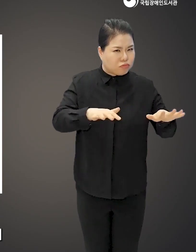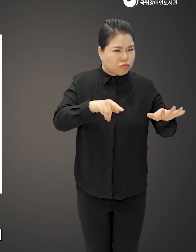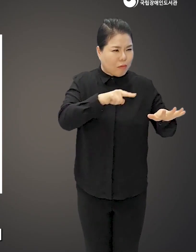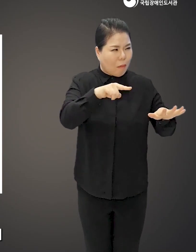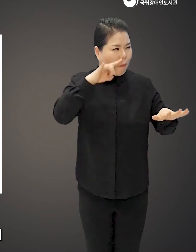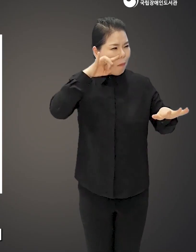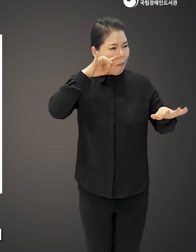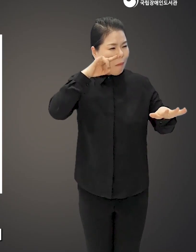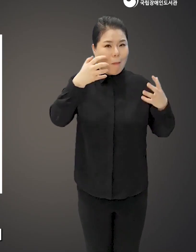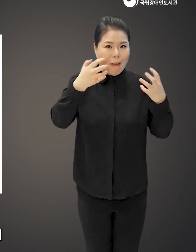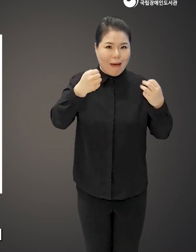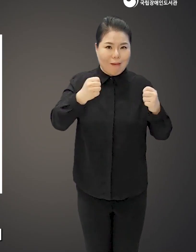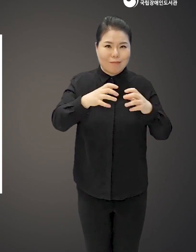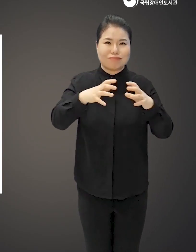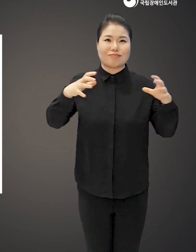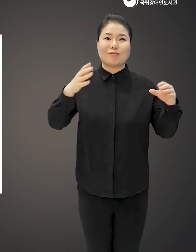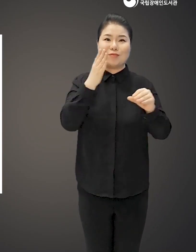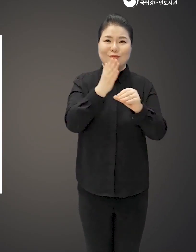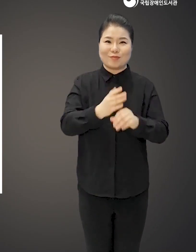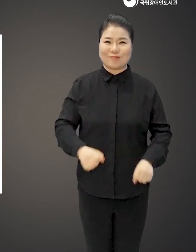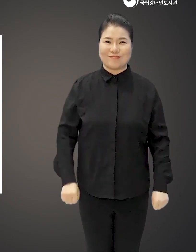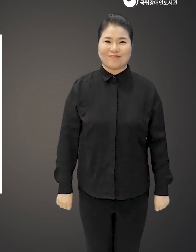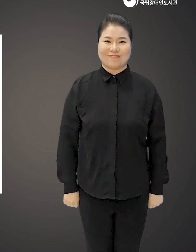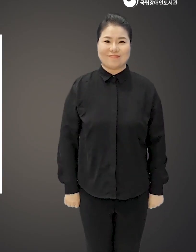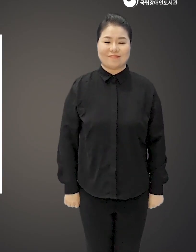방덕씨에 대한 궁금증만 커져가는데?